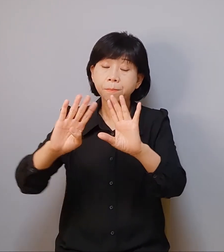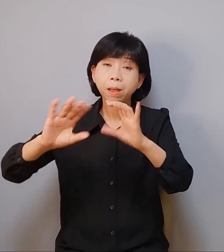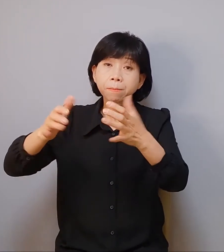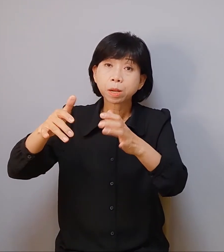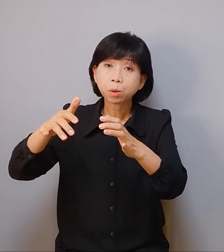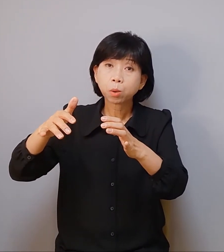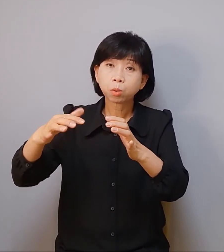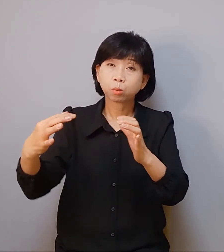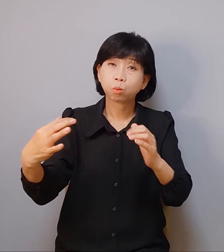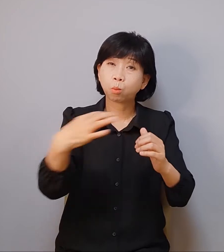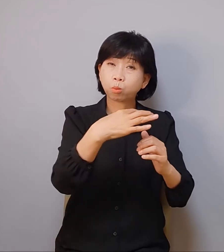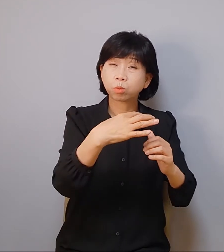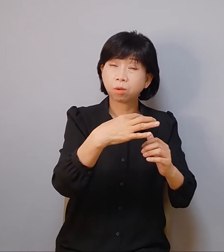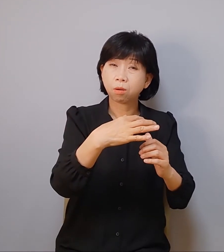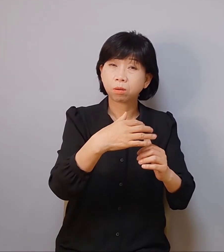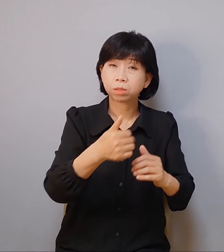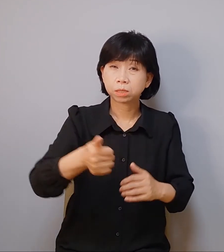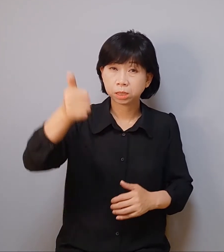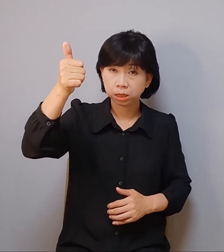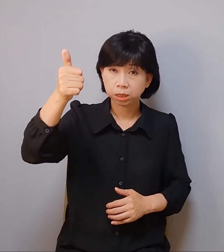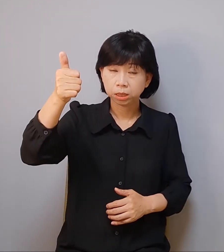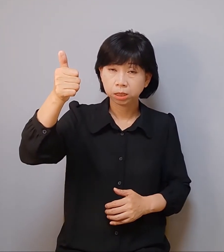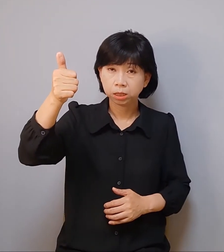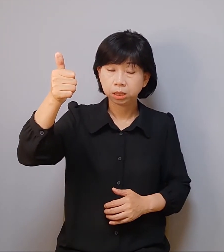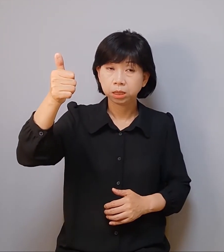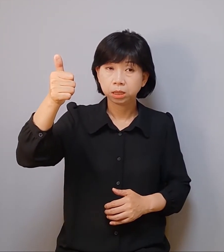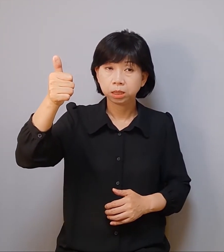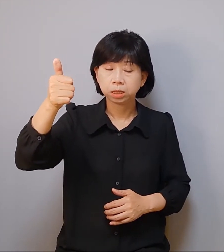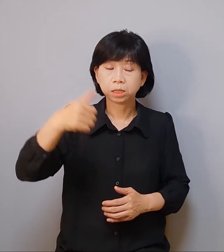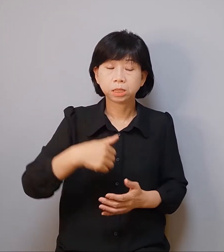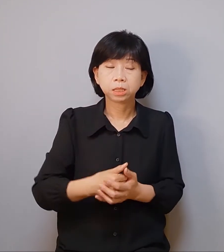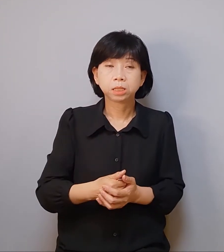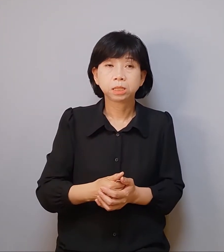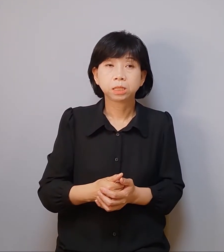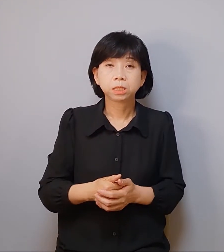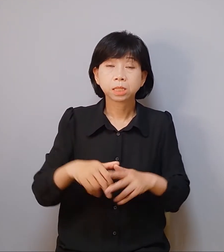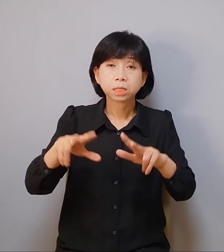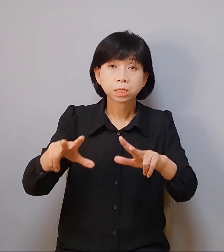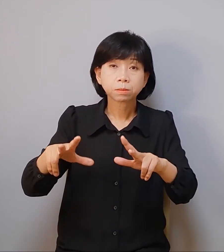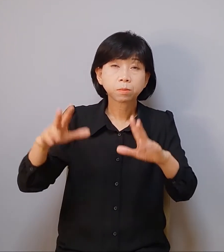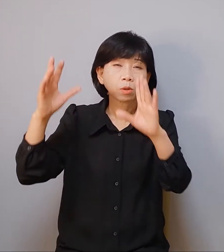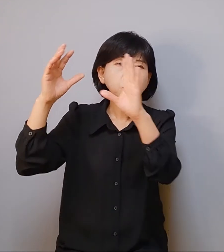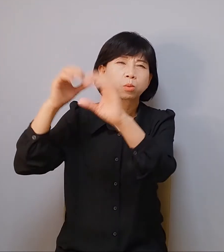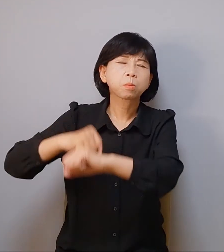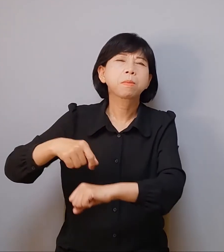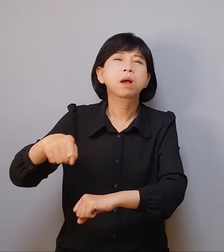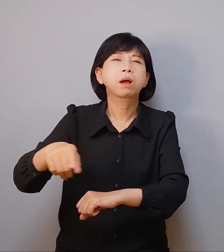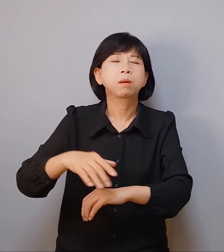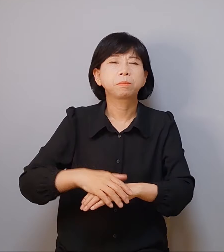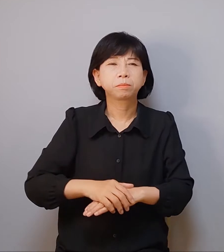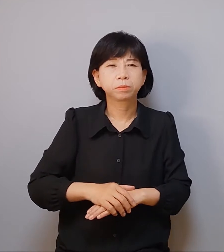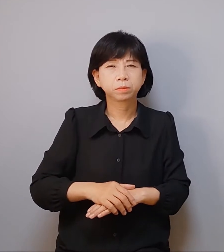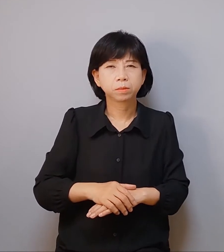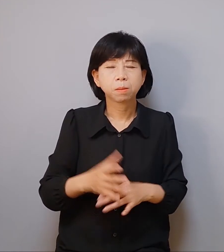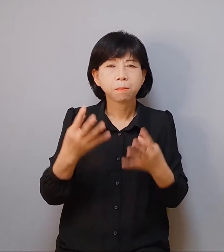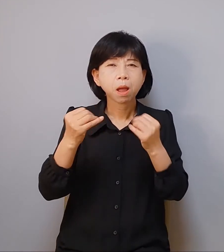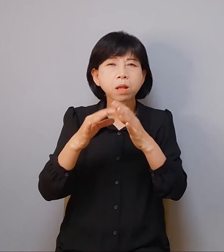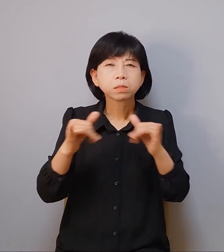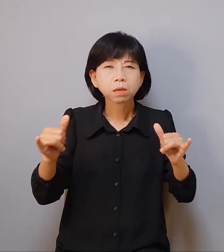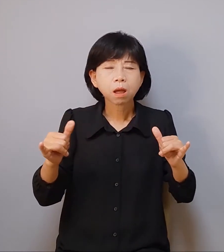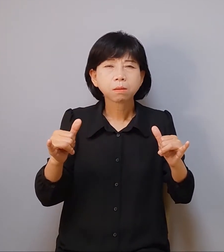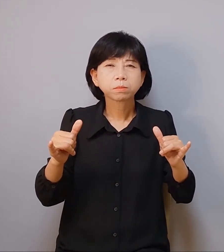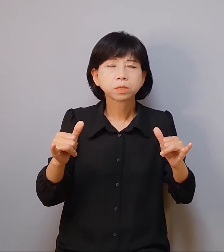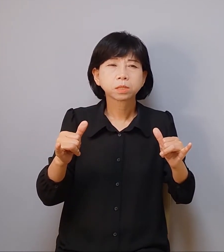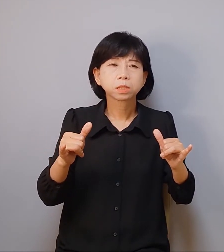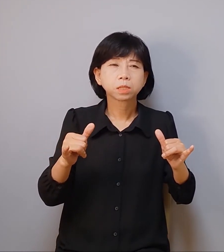당하는 거죠. 다 무너지는 거예요. 너무 많은 사람이 죽고 바벨론으로 포로로 끌려가는 이 어처구니 없는